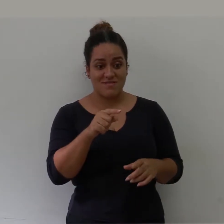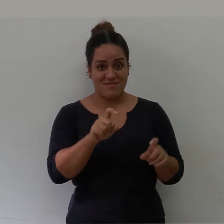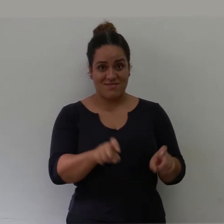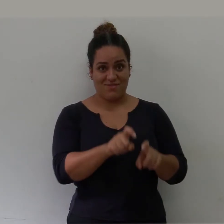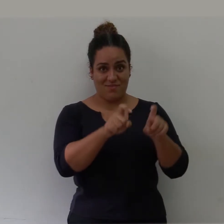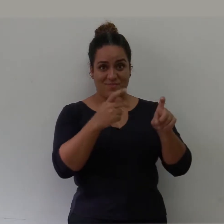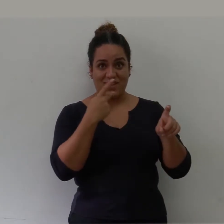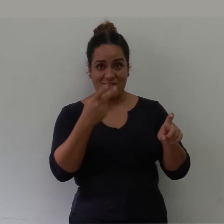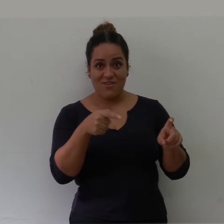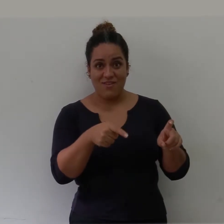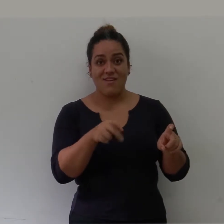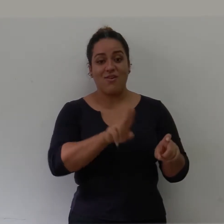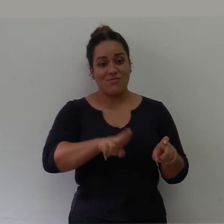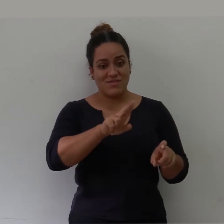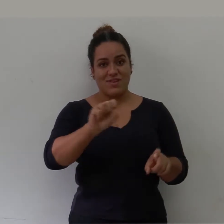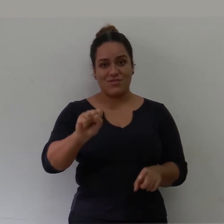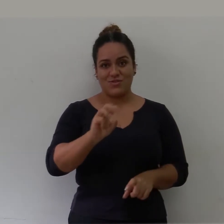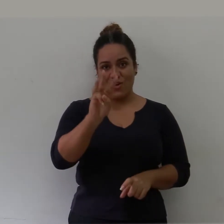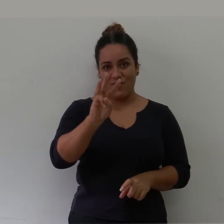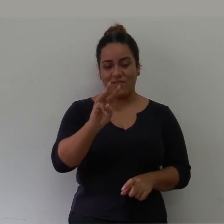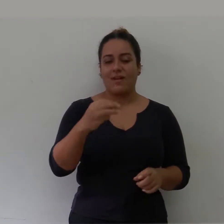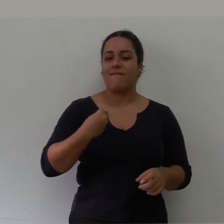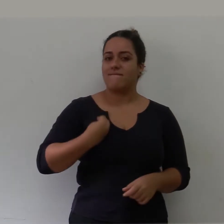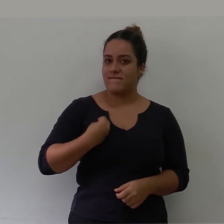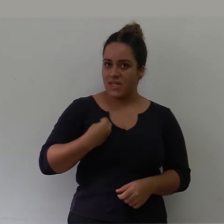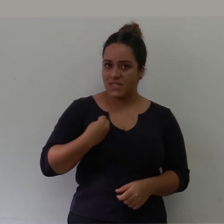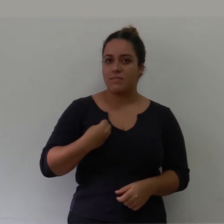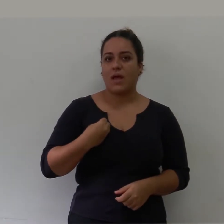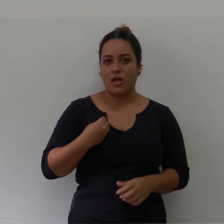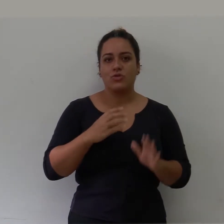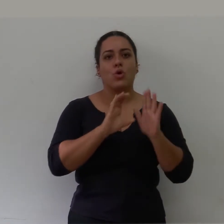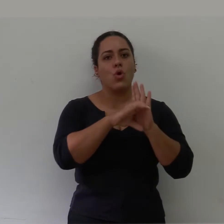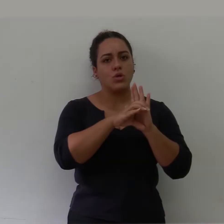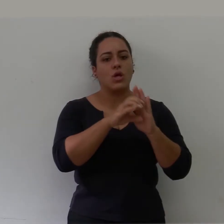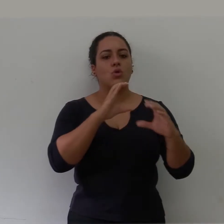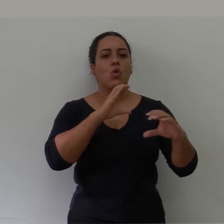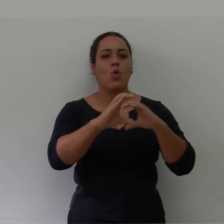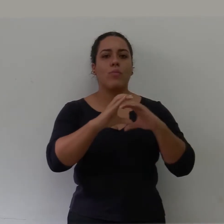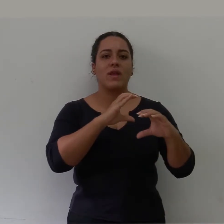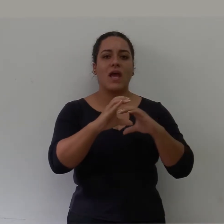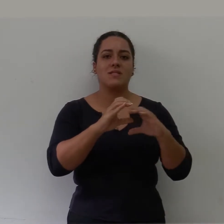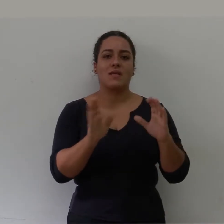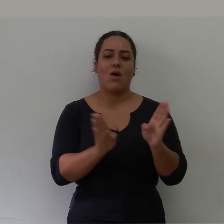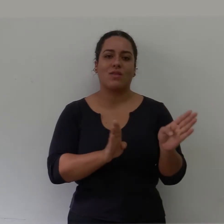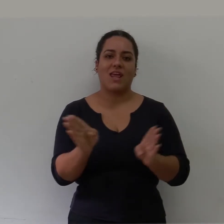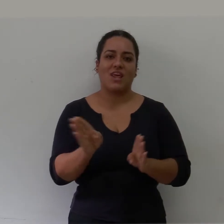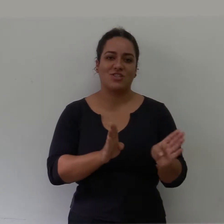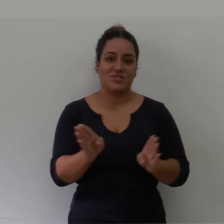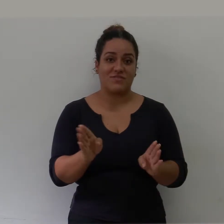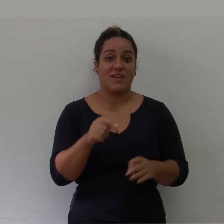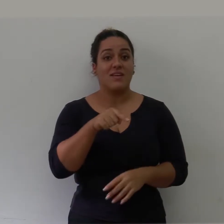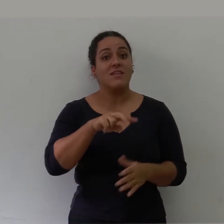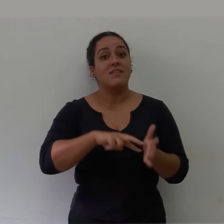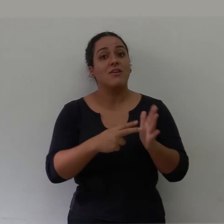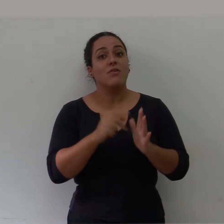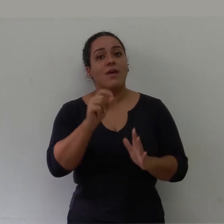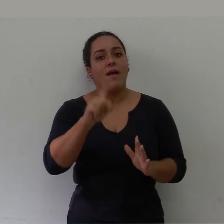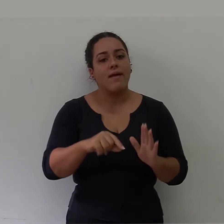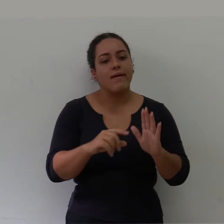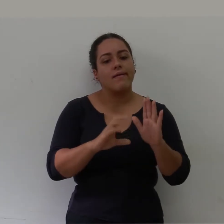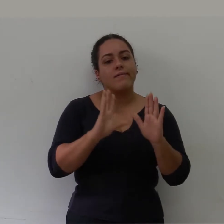do Rafael através do software faz parte do conceito de comunicação alternativa, que é uma